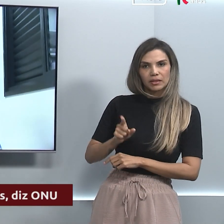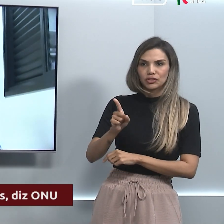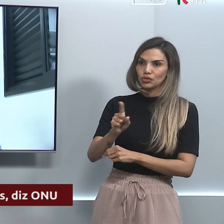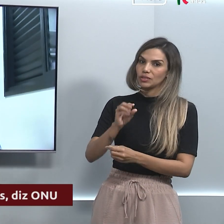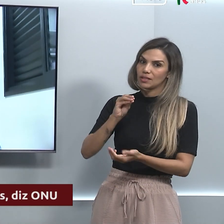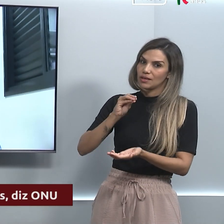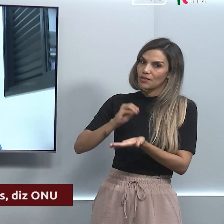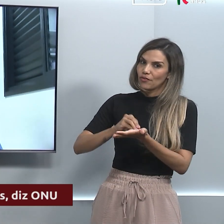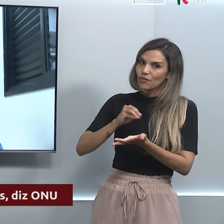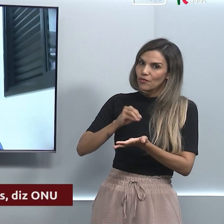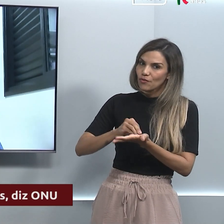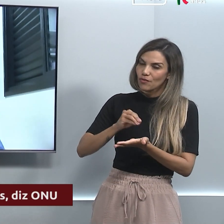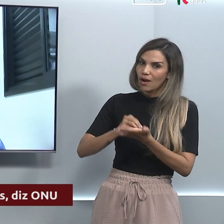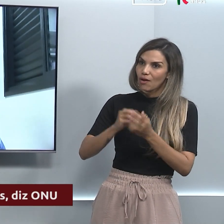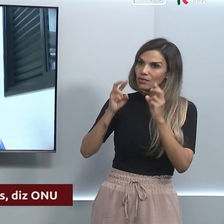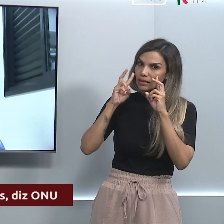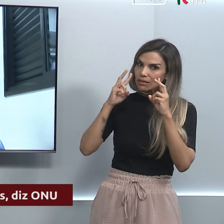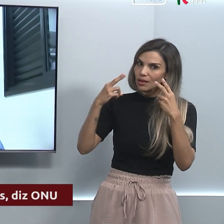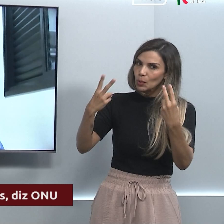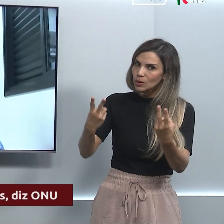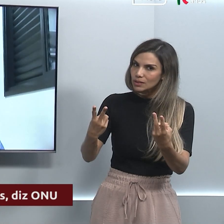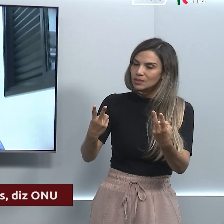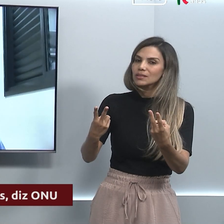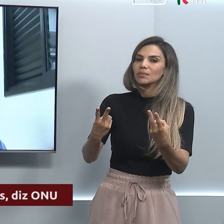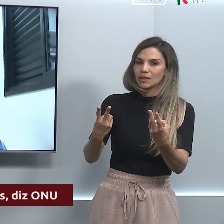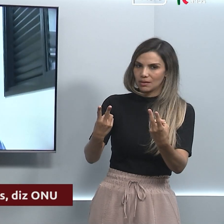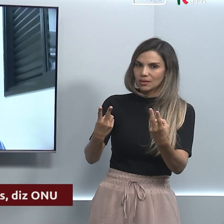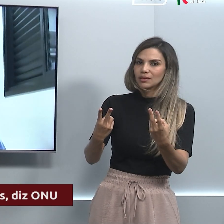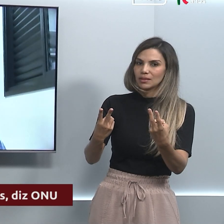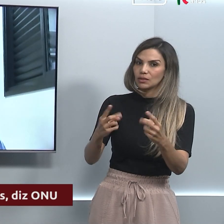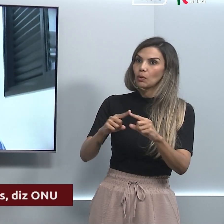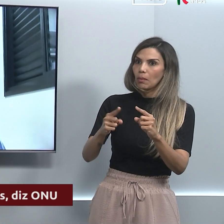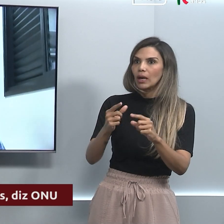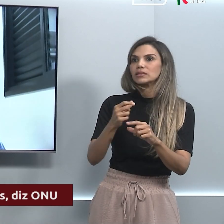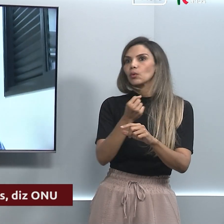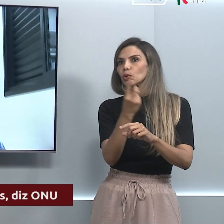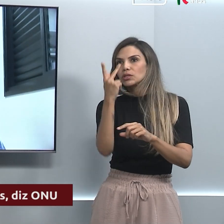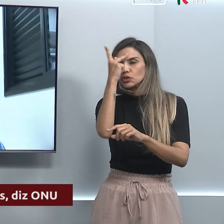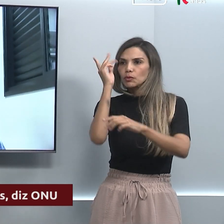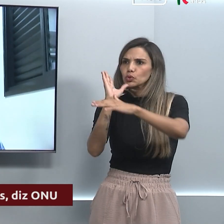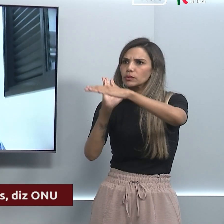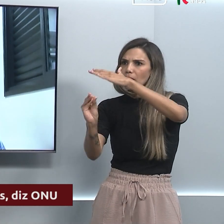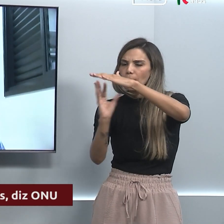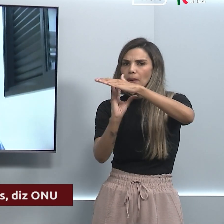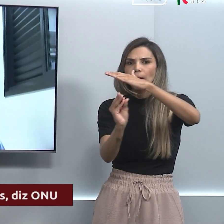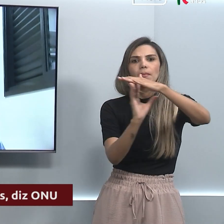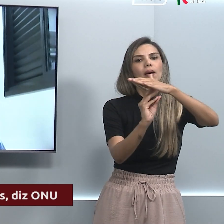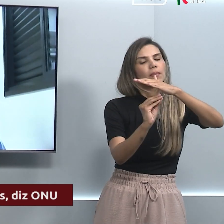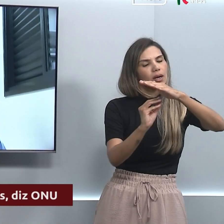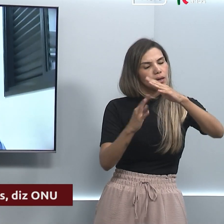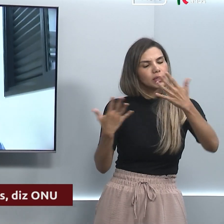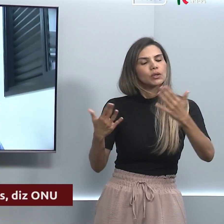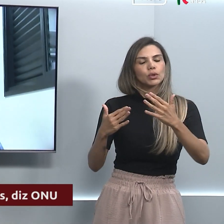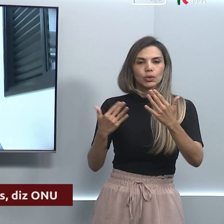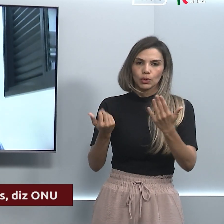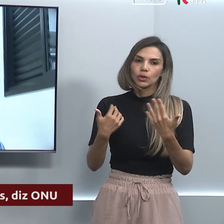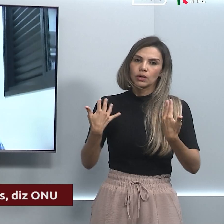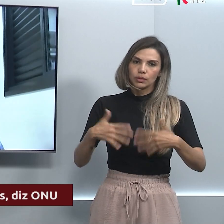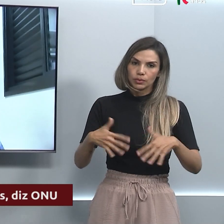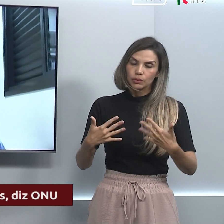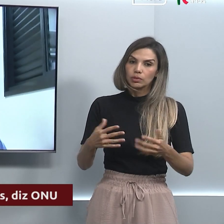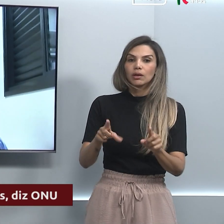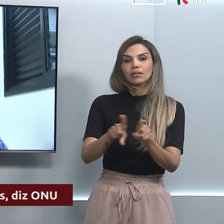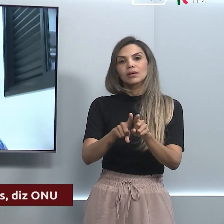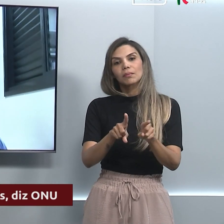reconhecido na comunidade internacional, mas que também gera um número de refugiados interessante no sentido assim, né, de significativo.